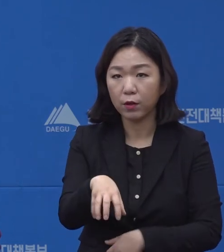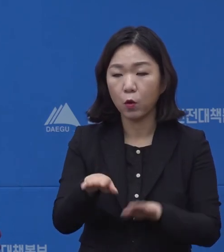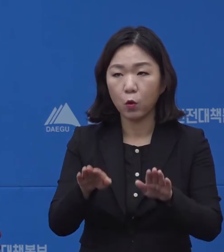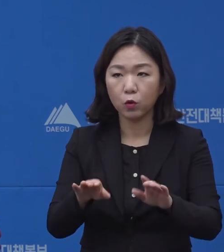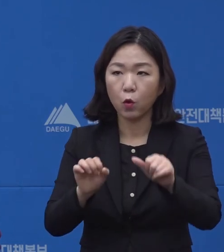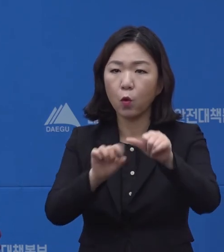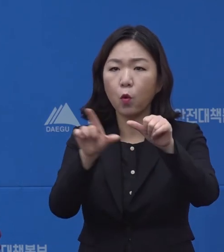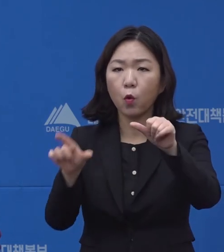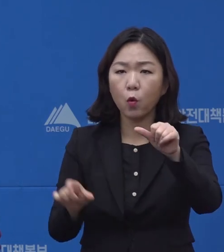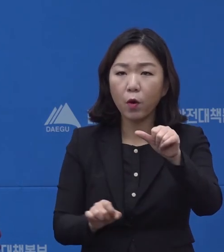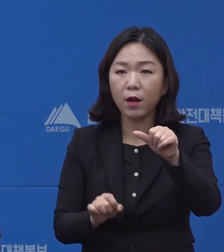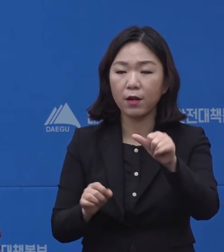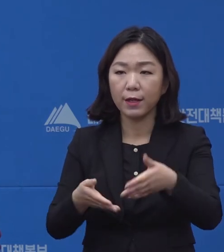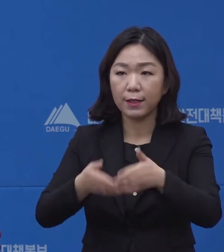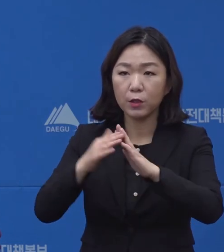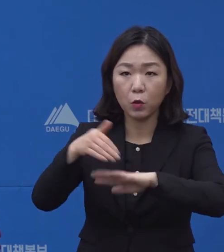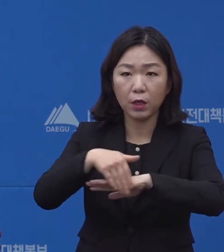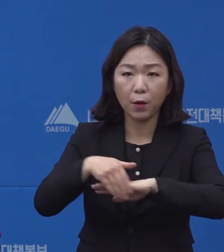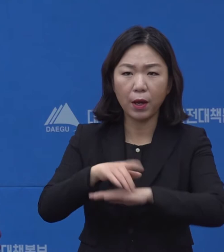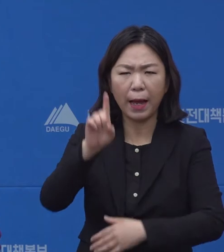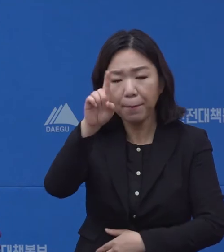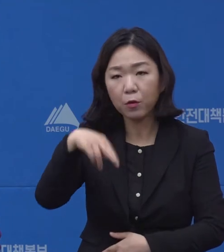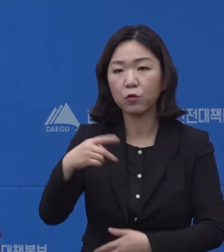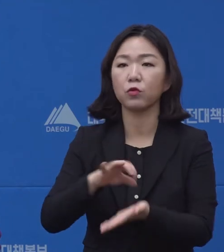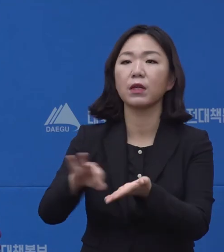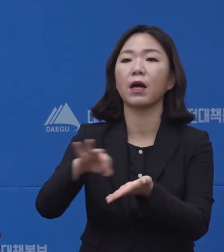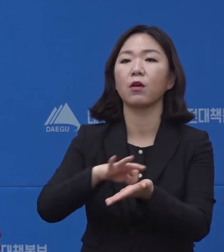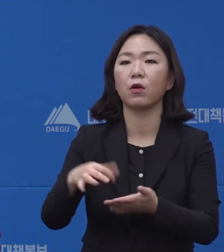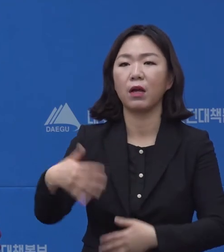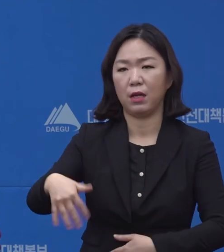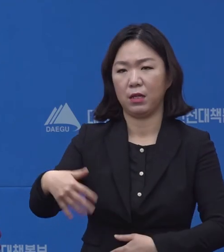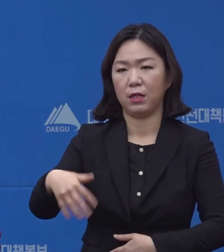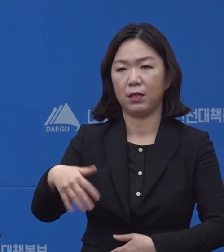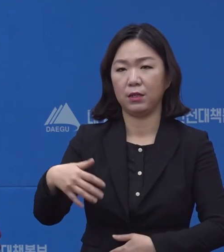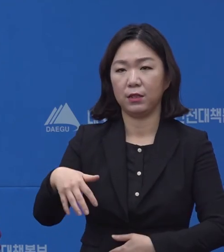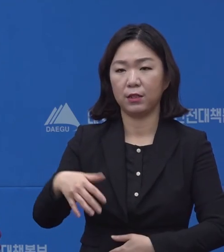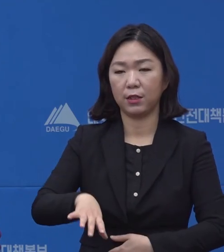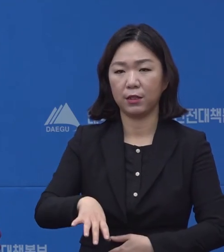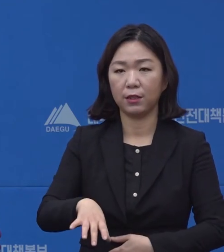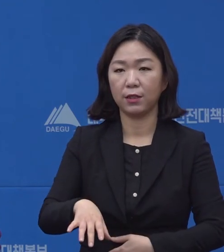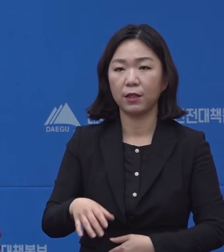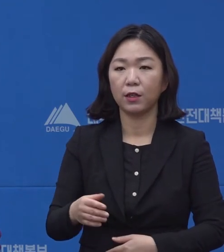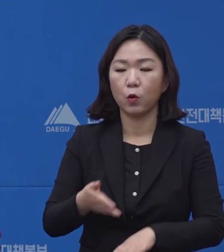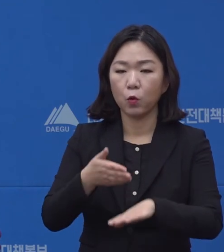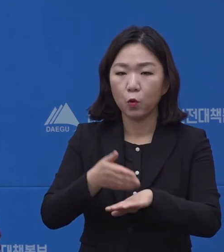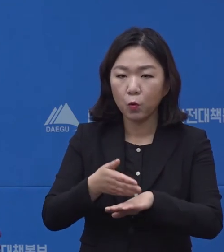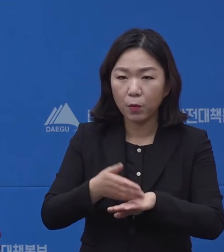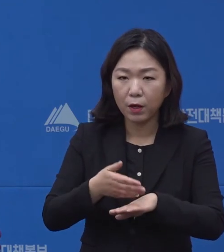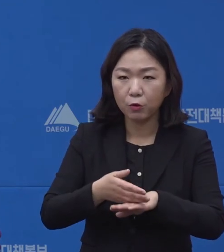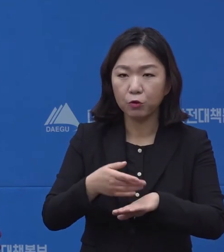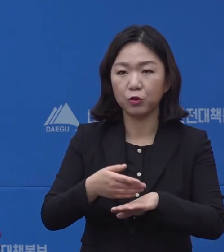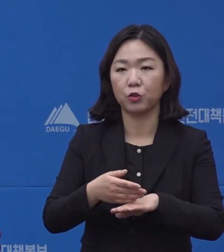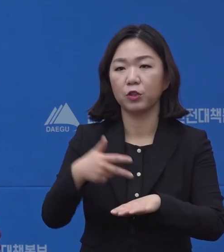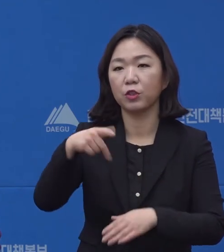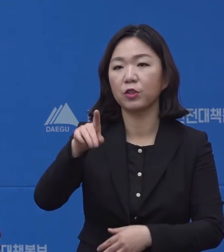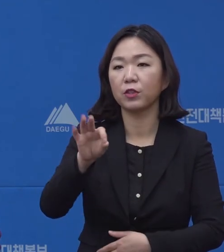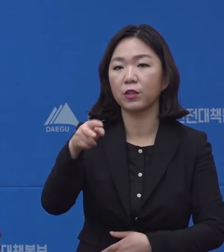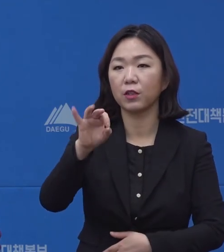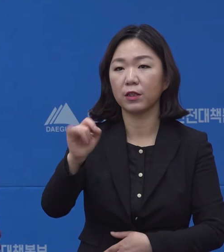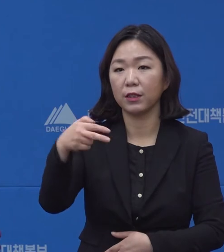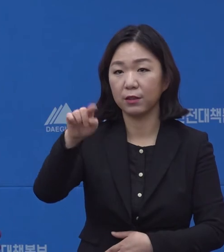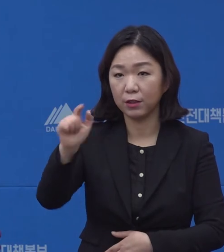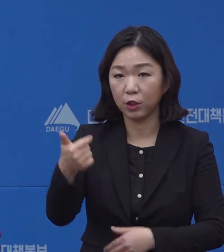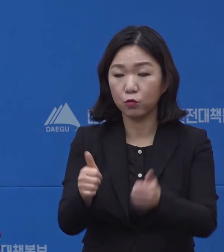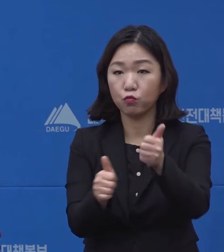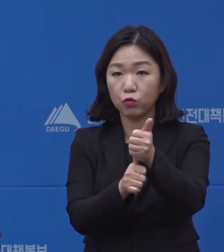한 번도 사용하지 않은 신축 건물입니다. 고마운 결단을 해주신 정의선 현대자동차그룹